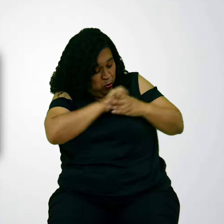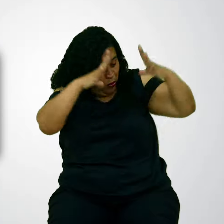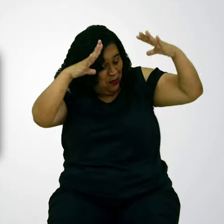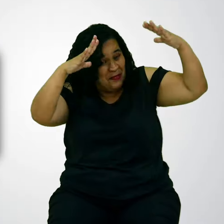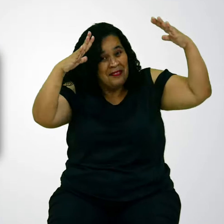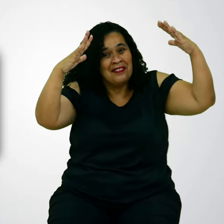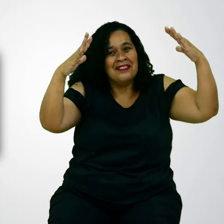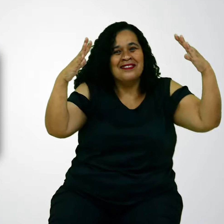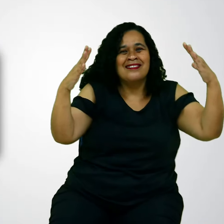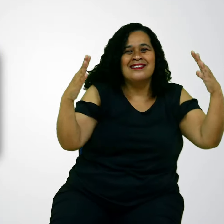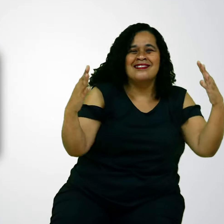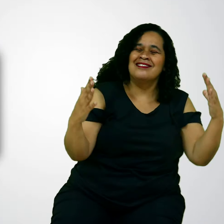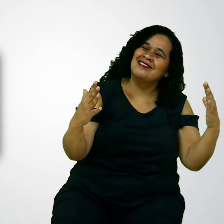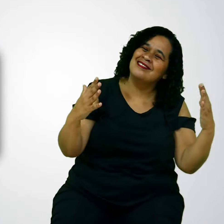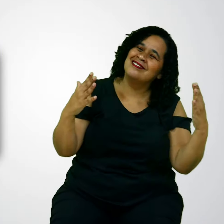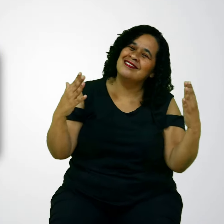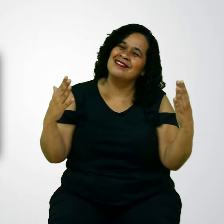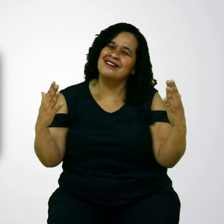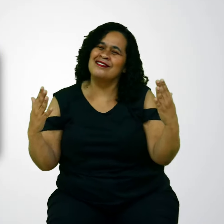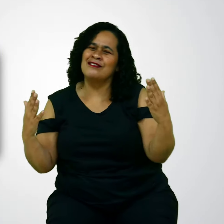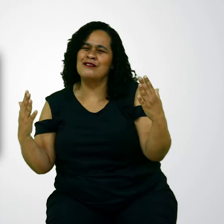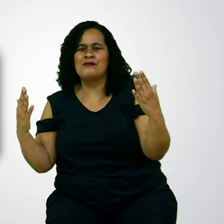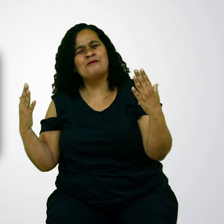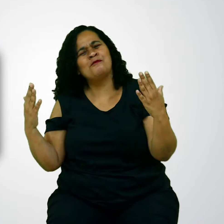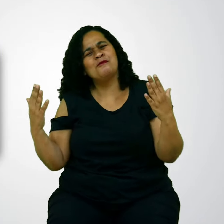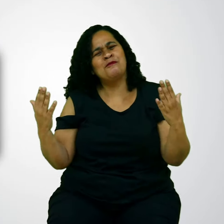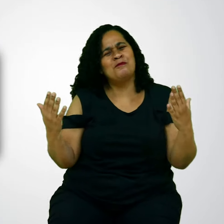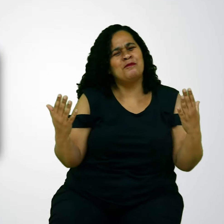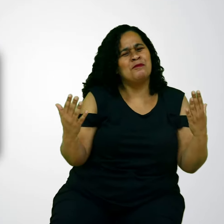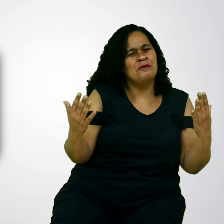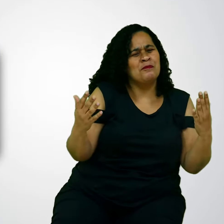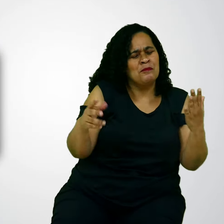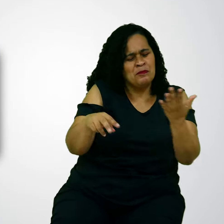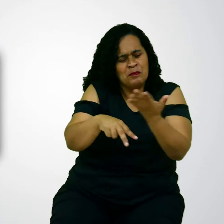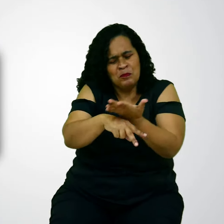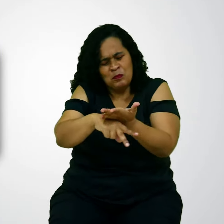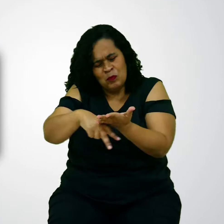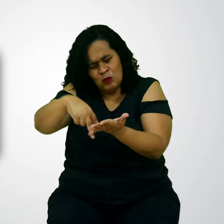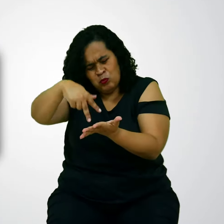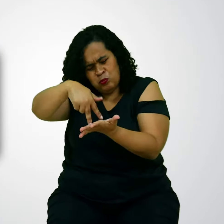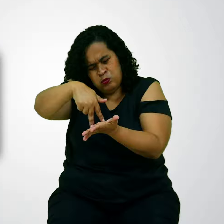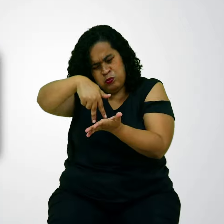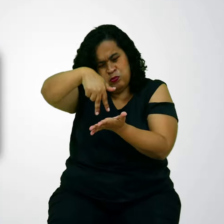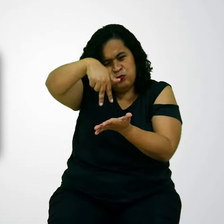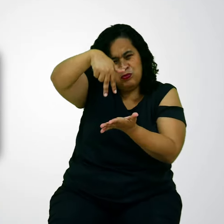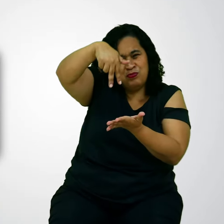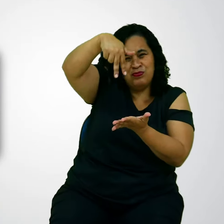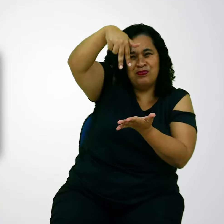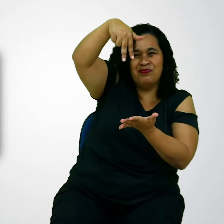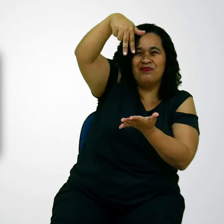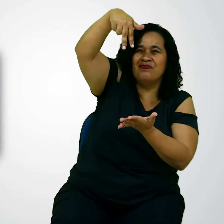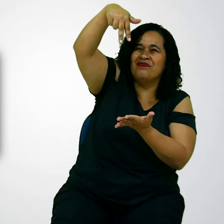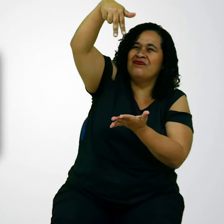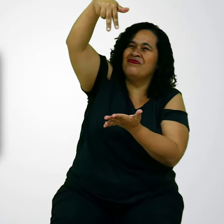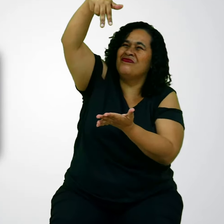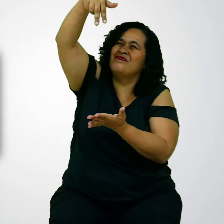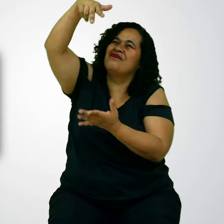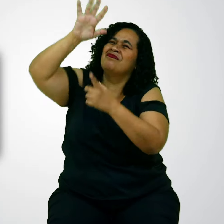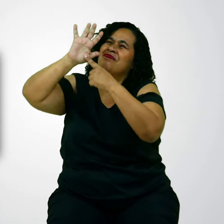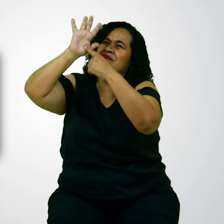amor e ressuscitou para provar que Ele é Rei